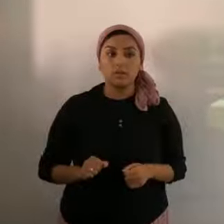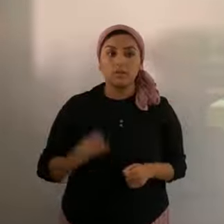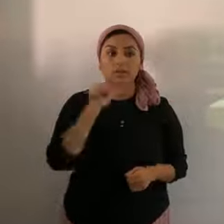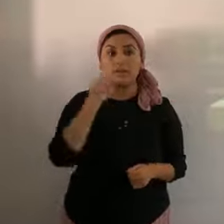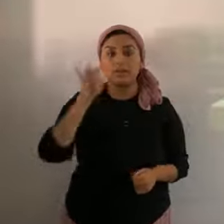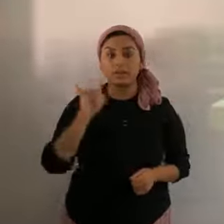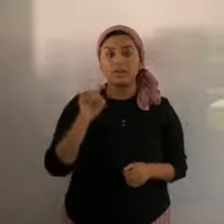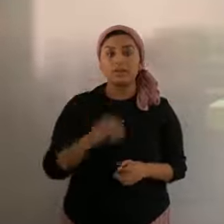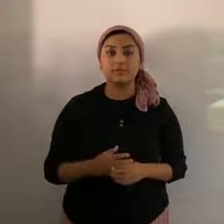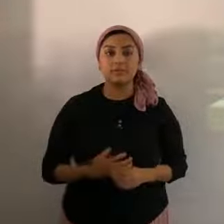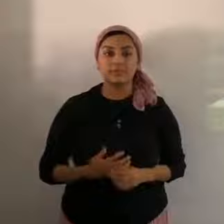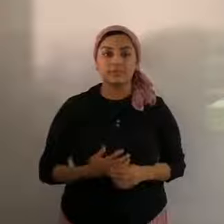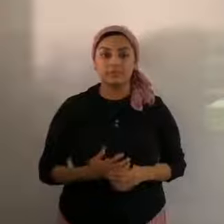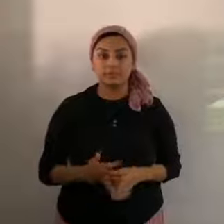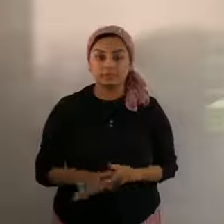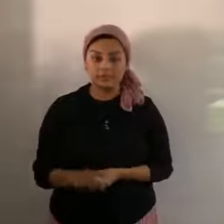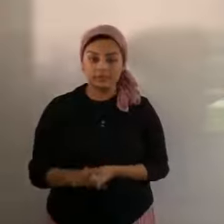28.